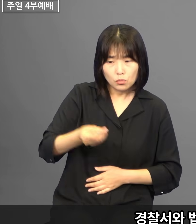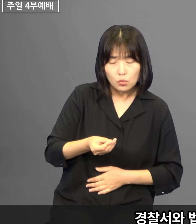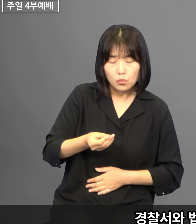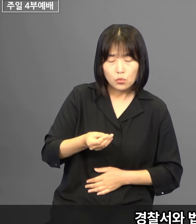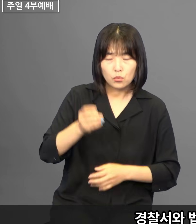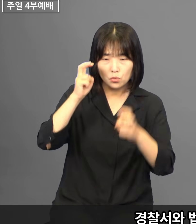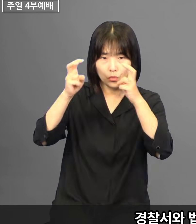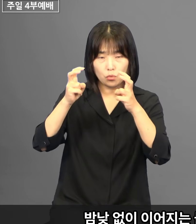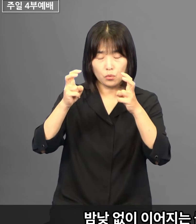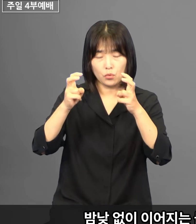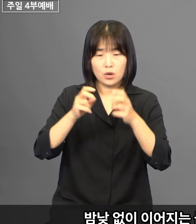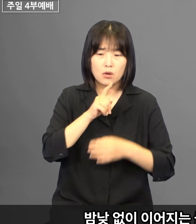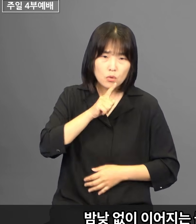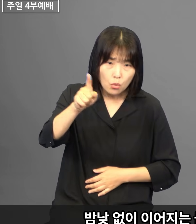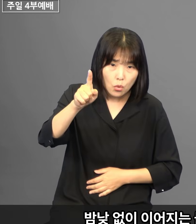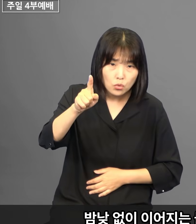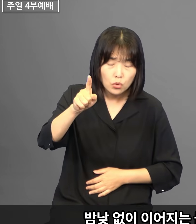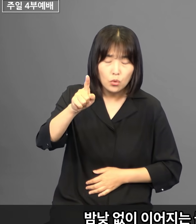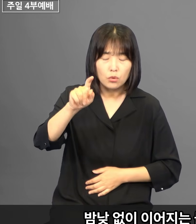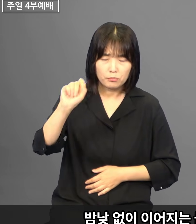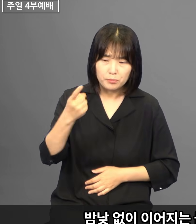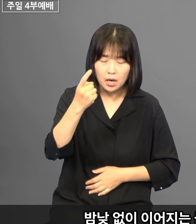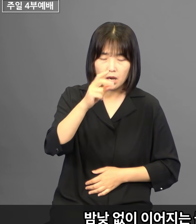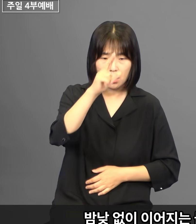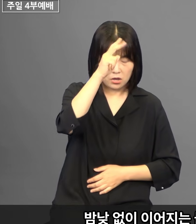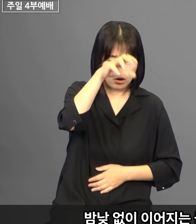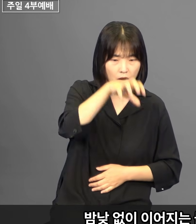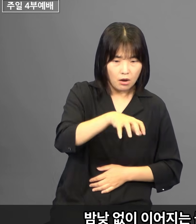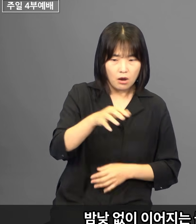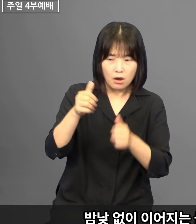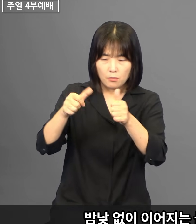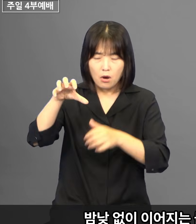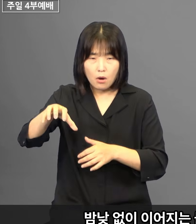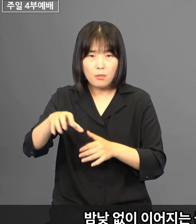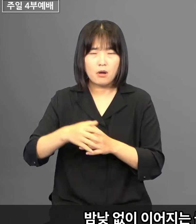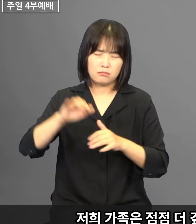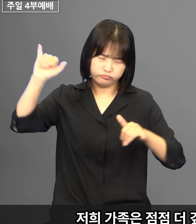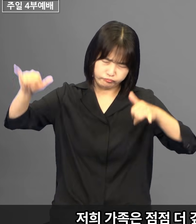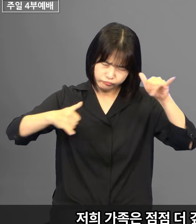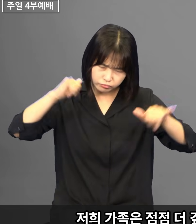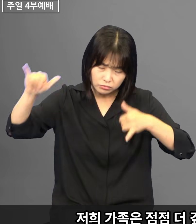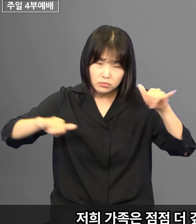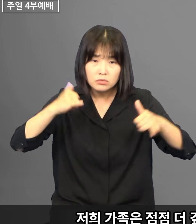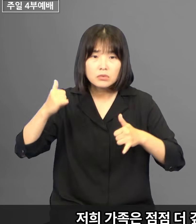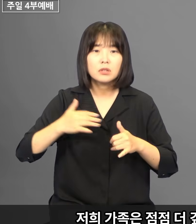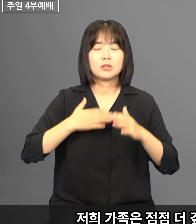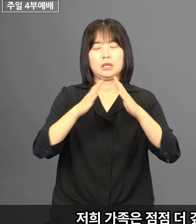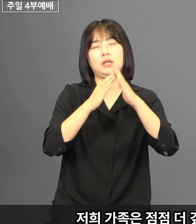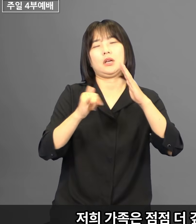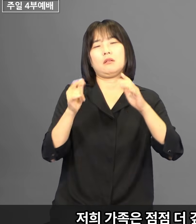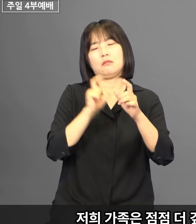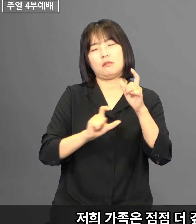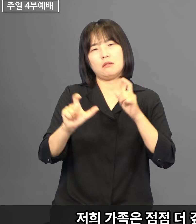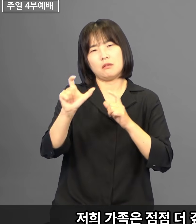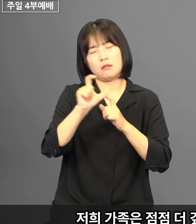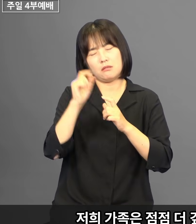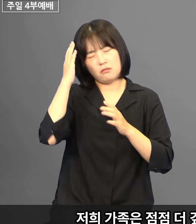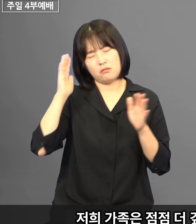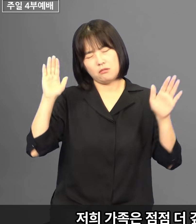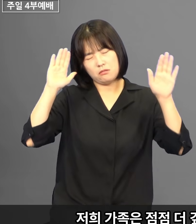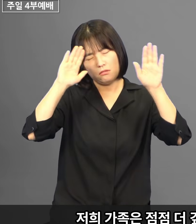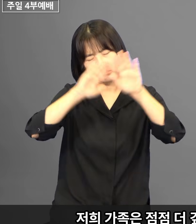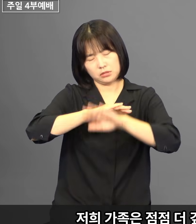연락에 이어서 밤낮 없이 이어지는 불법 추심과 협박 전화로 인해 저희 가족은 점점 더 깊은 어둠을 걷는